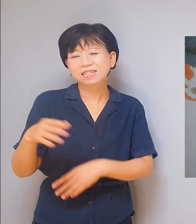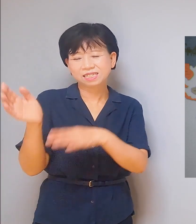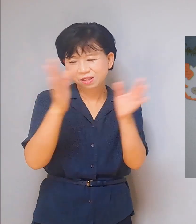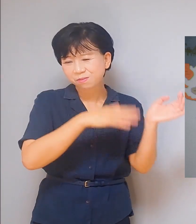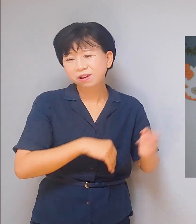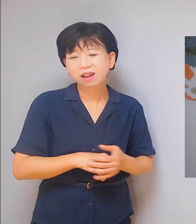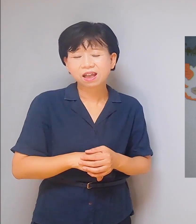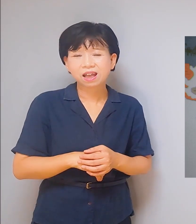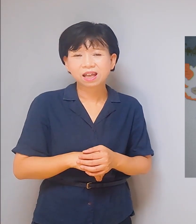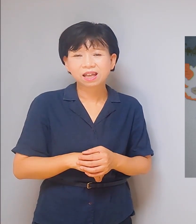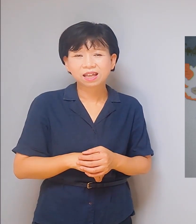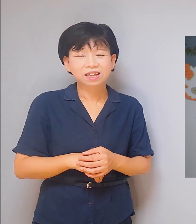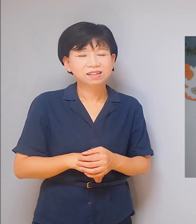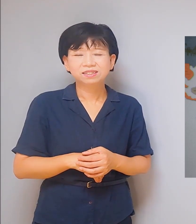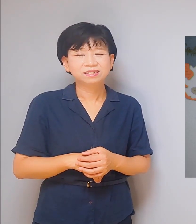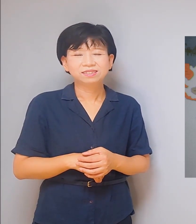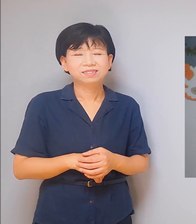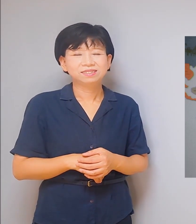여러분 이렇게